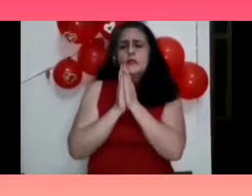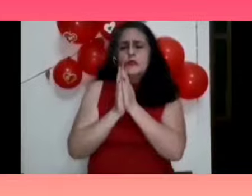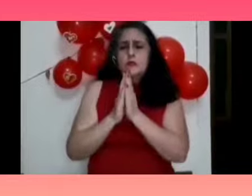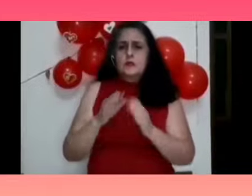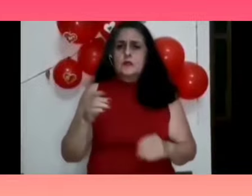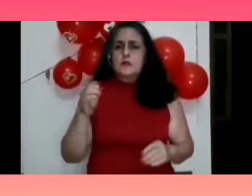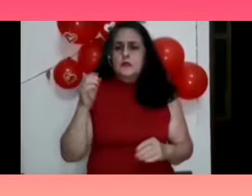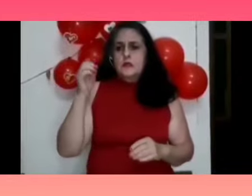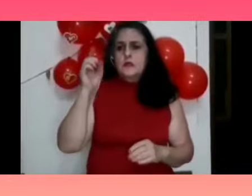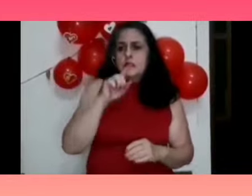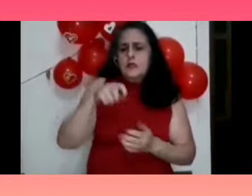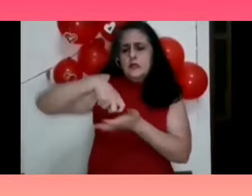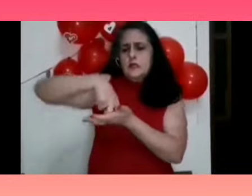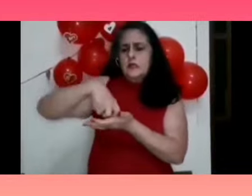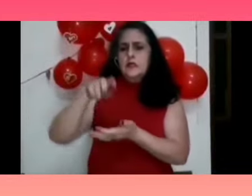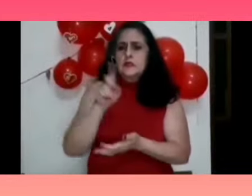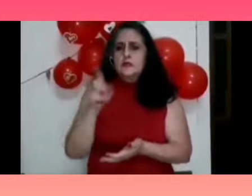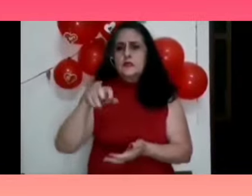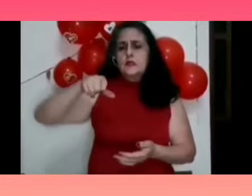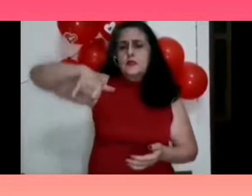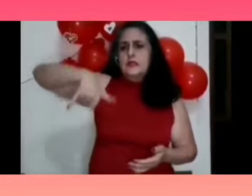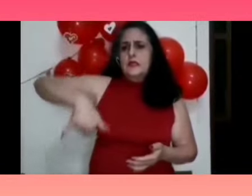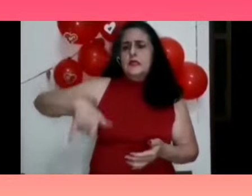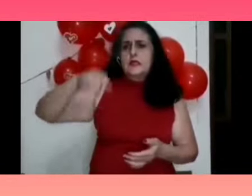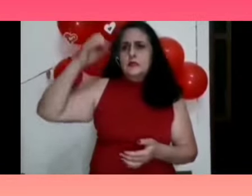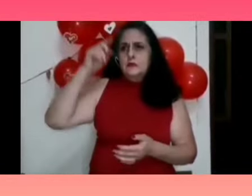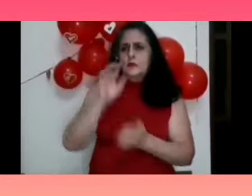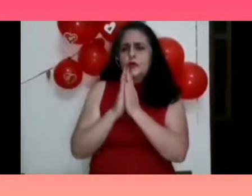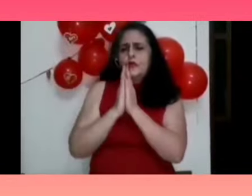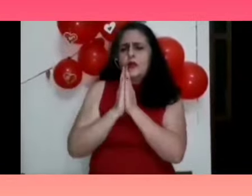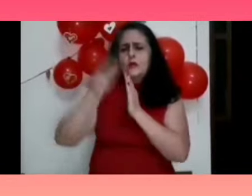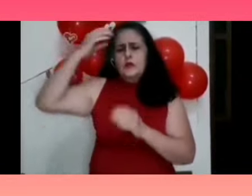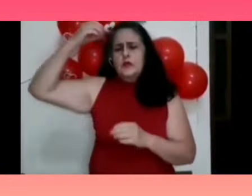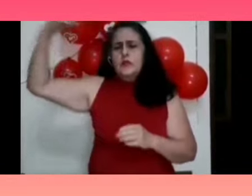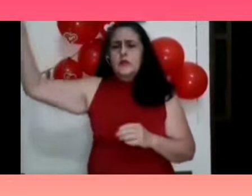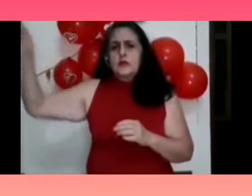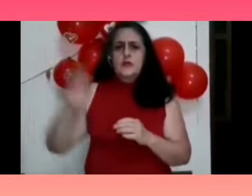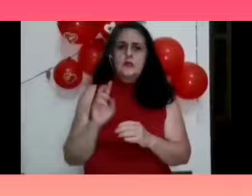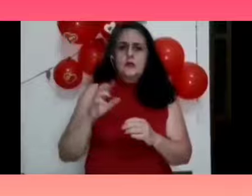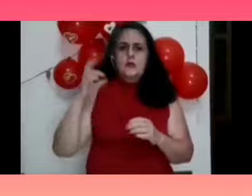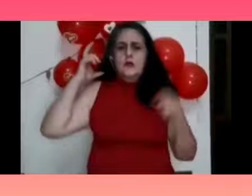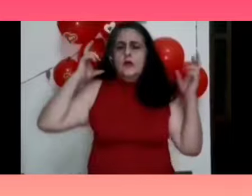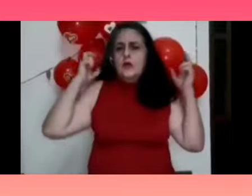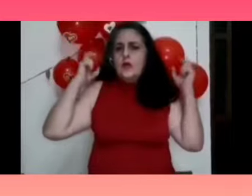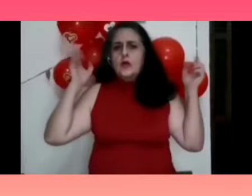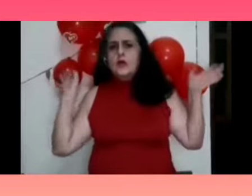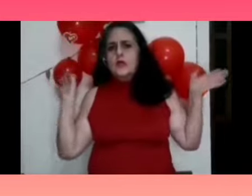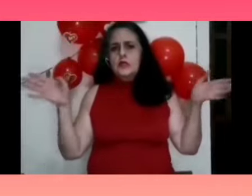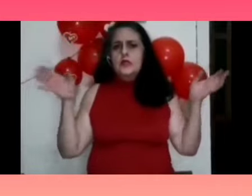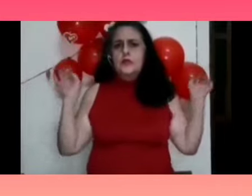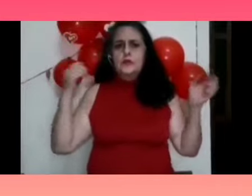solo te pido Que no me dejes por favor en el olvido